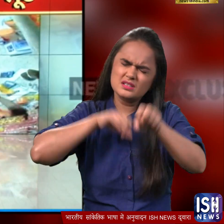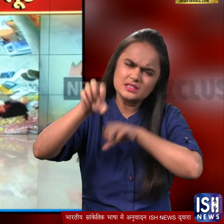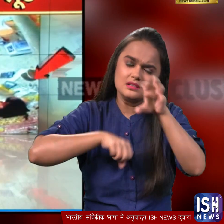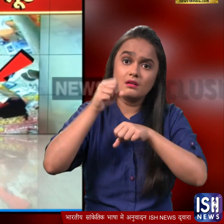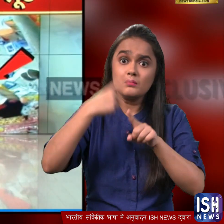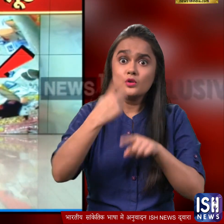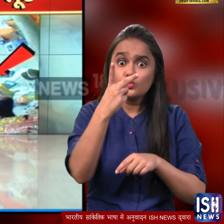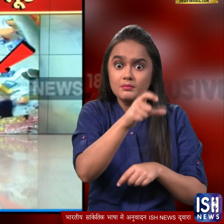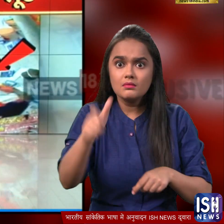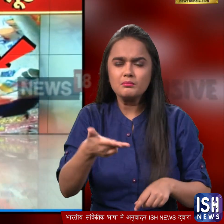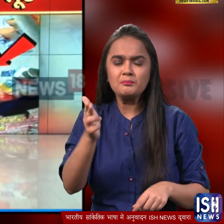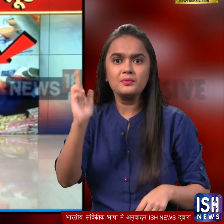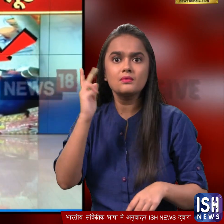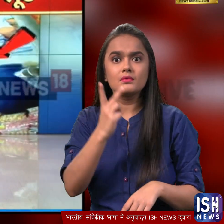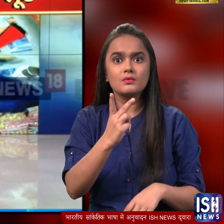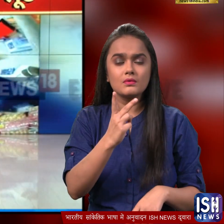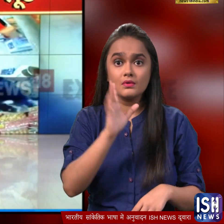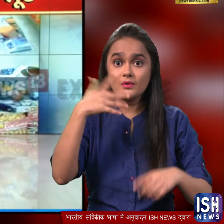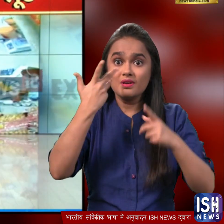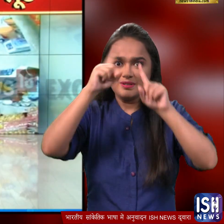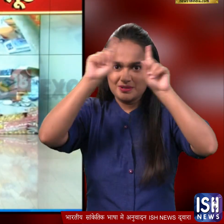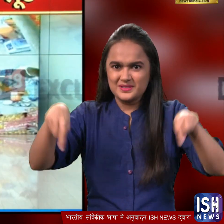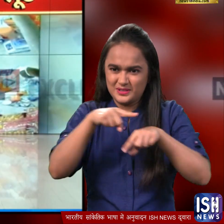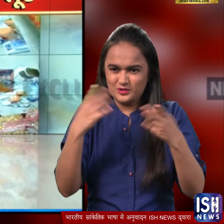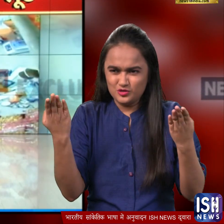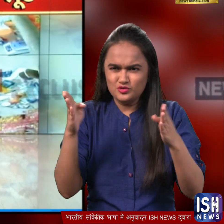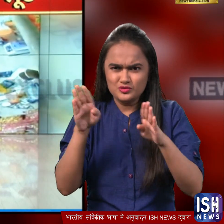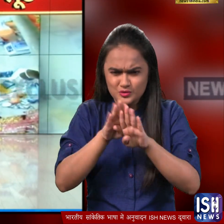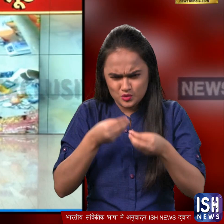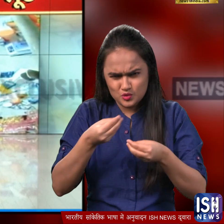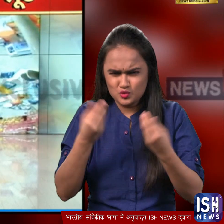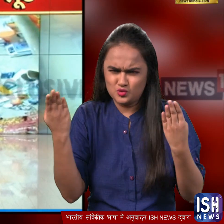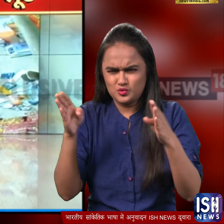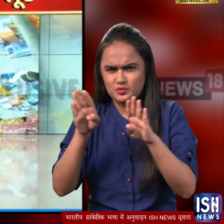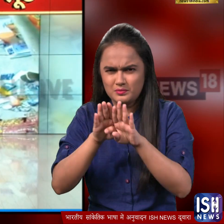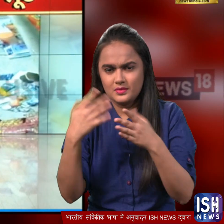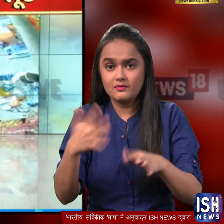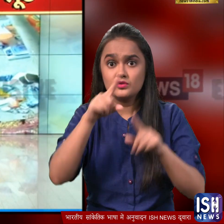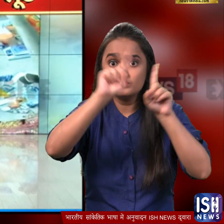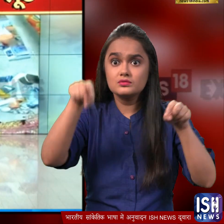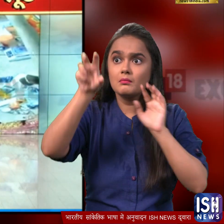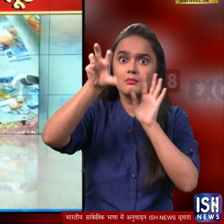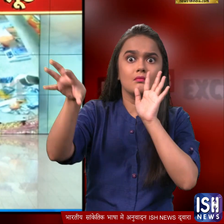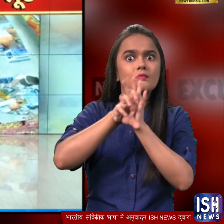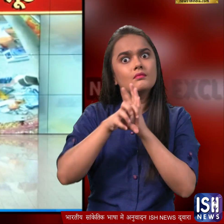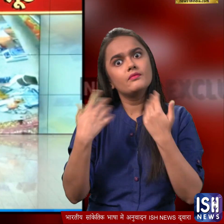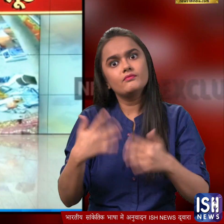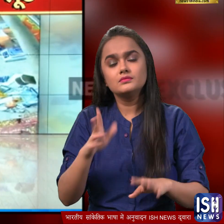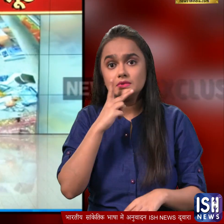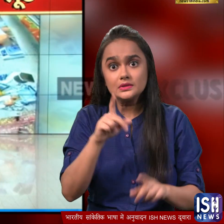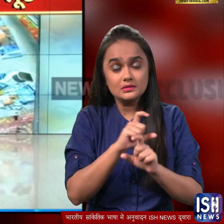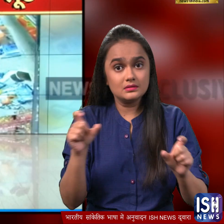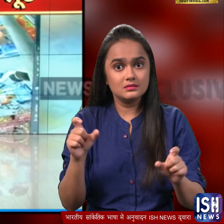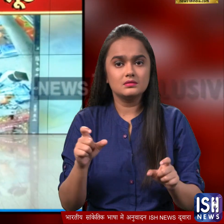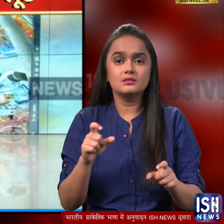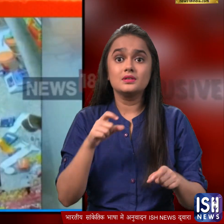और दो लोगों को गोली मार दी। वारदात उस समय हुई जब दुकान बंद करने की तैयारी हो रही थी। दुकान में लगे सीसीटीवी में यह सारी घटना